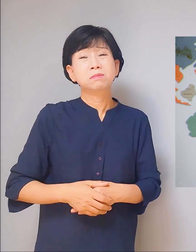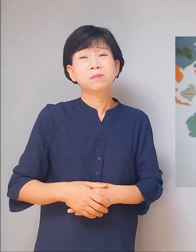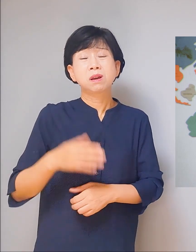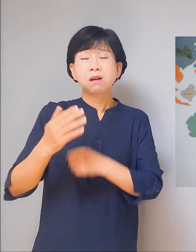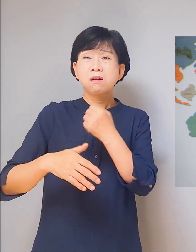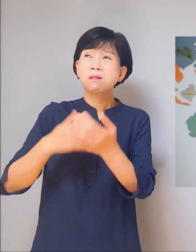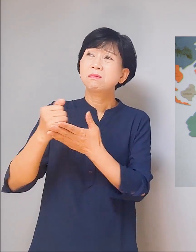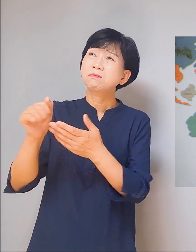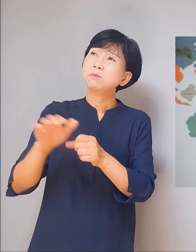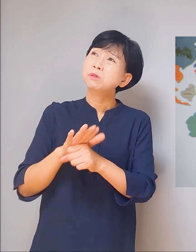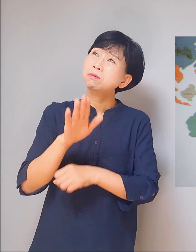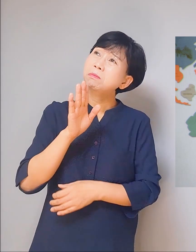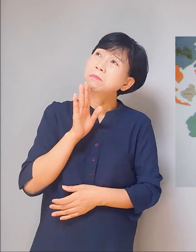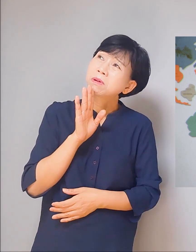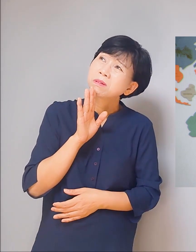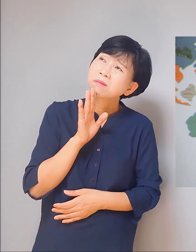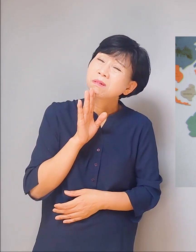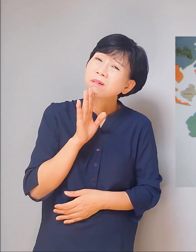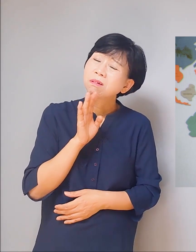사랑 맞을까?